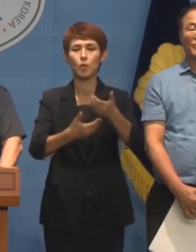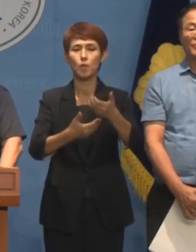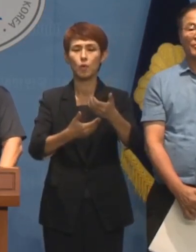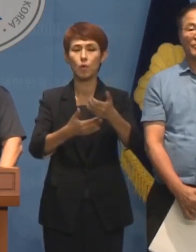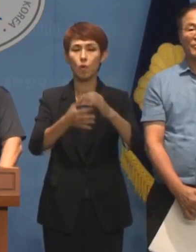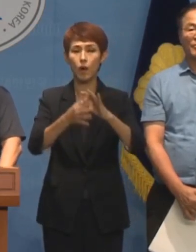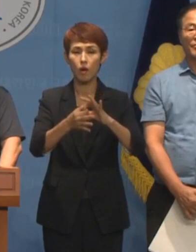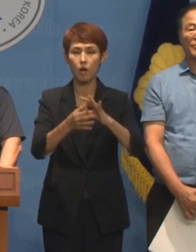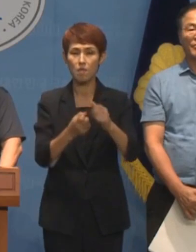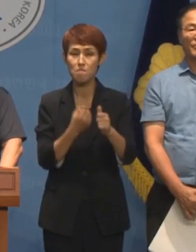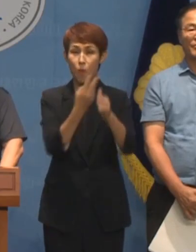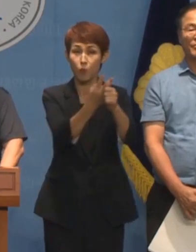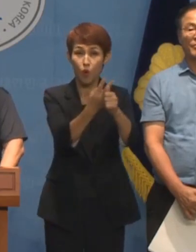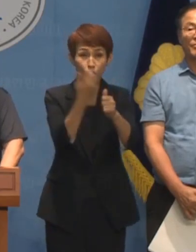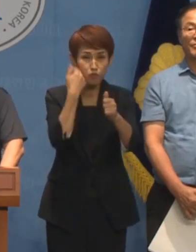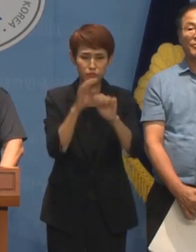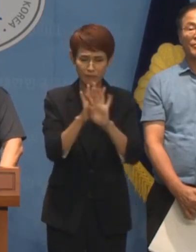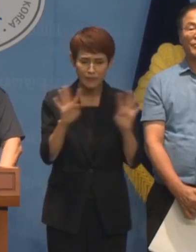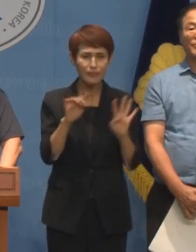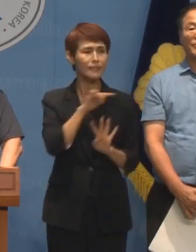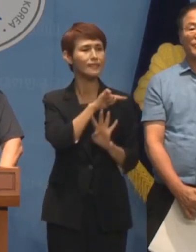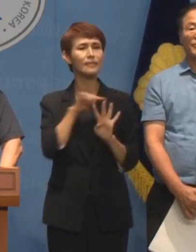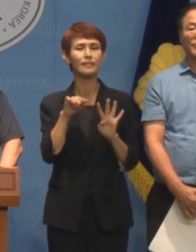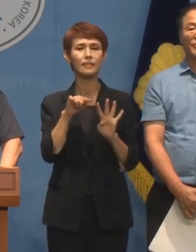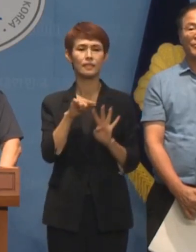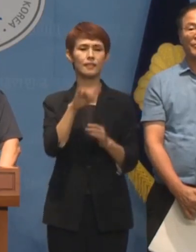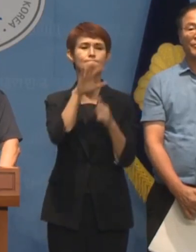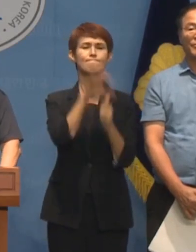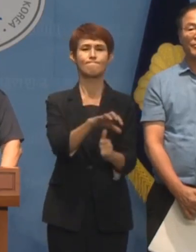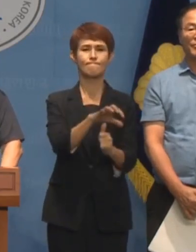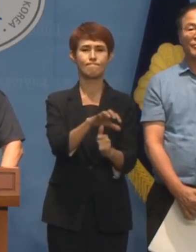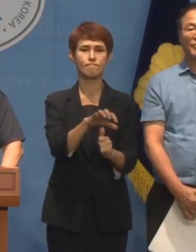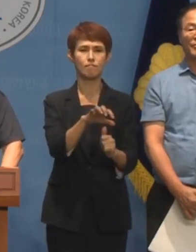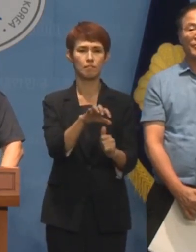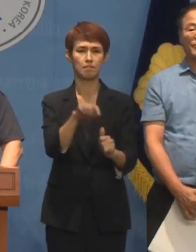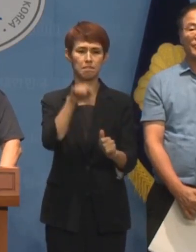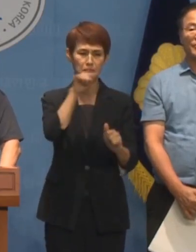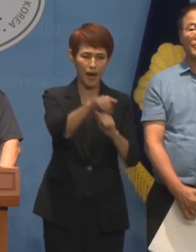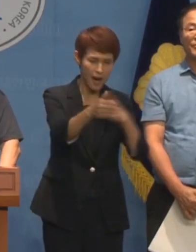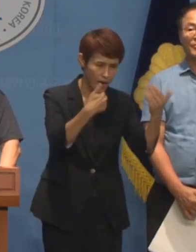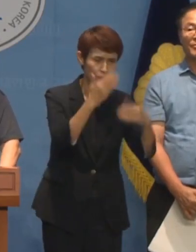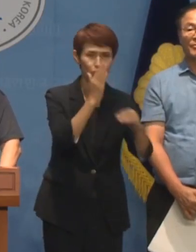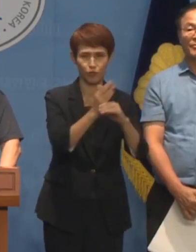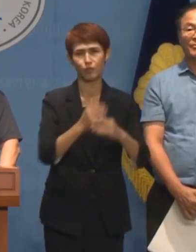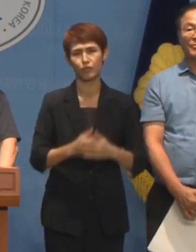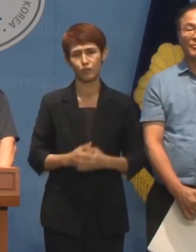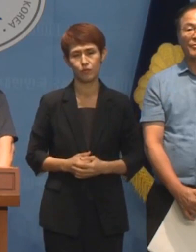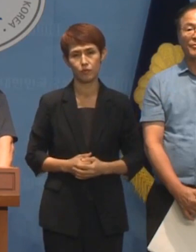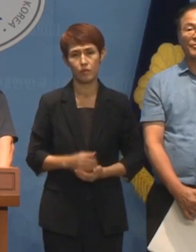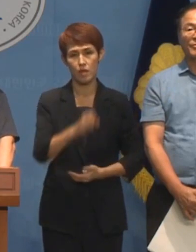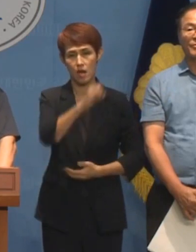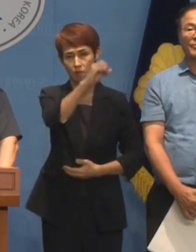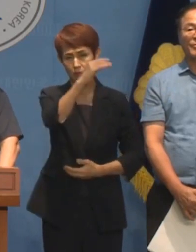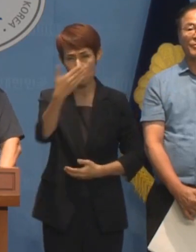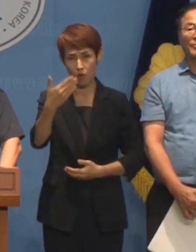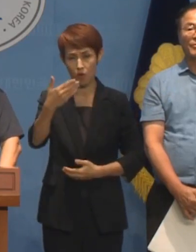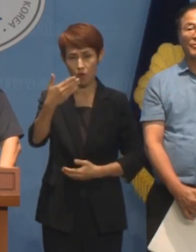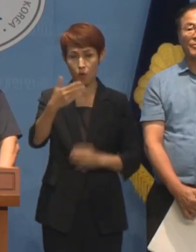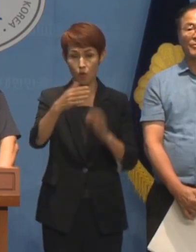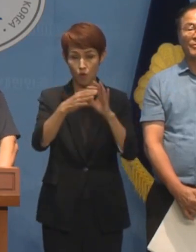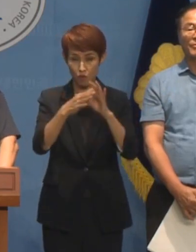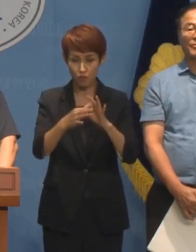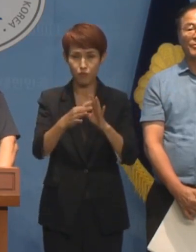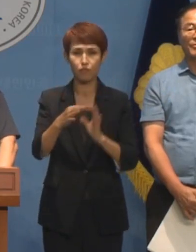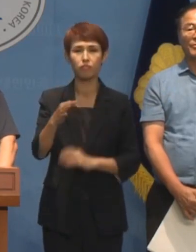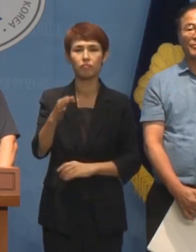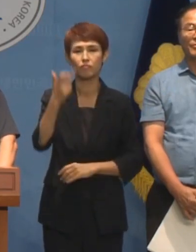분들이 여기 모였고 그분들만 딱 입건이 되었고 압수수색을 당하고 있습니다. 그리고 거기에 양평 출신 최재형 목사님이